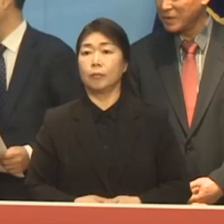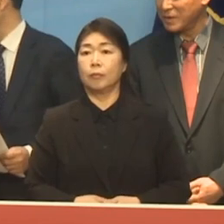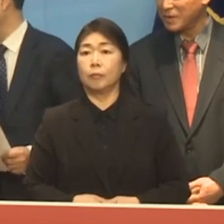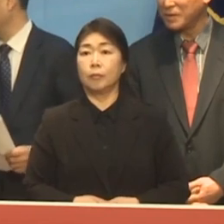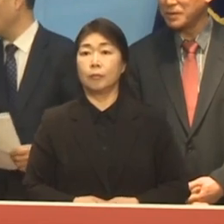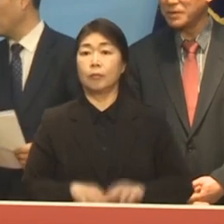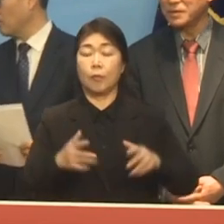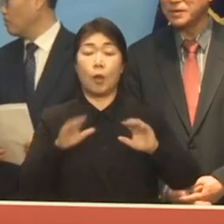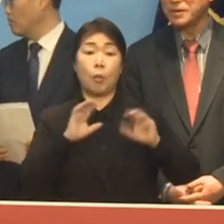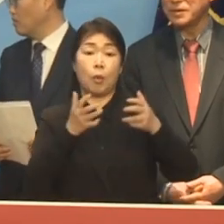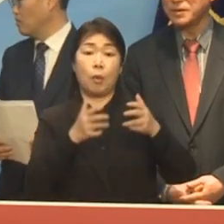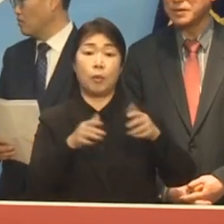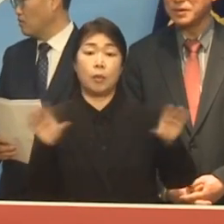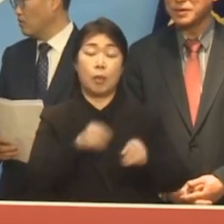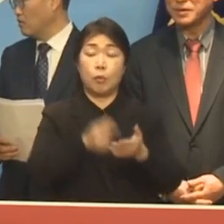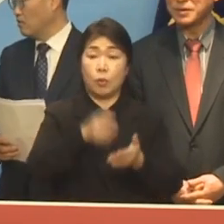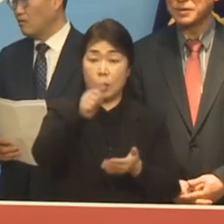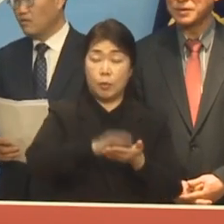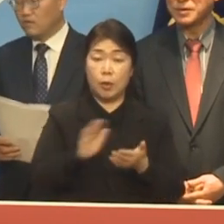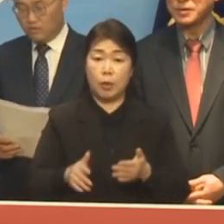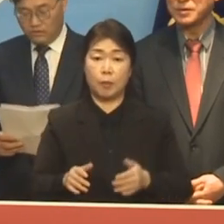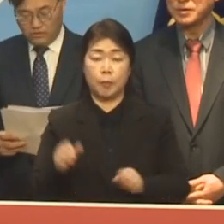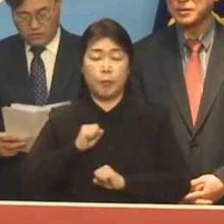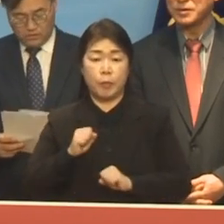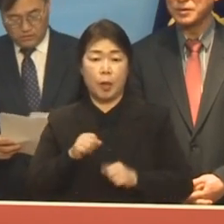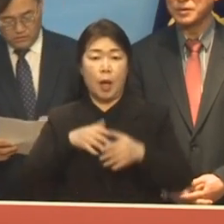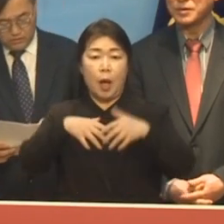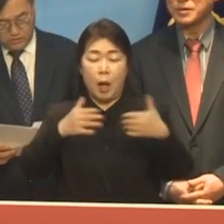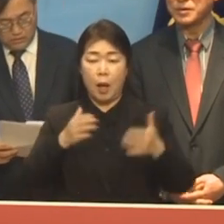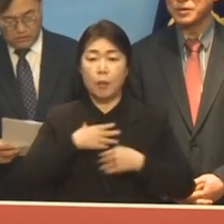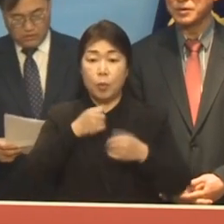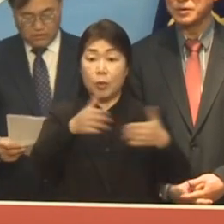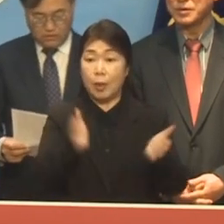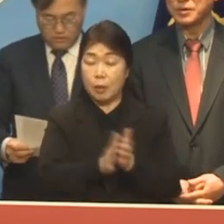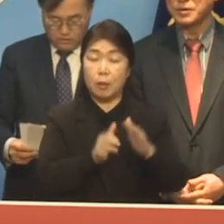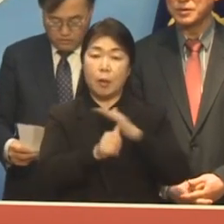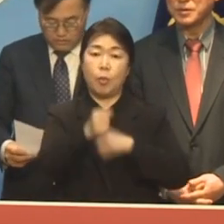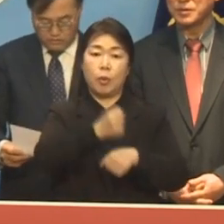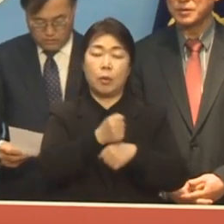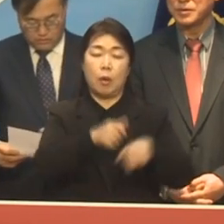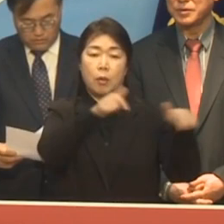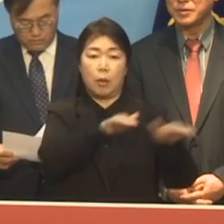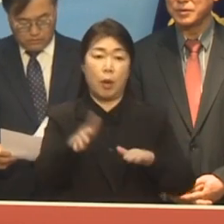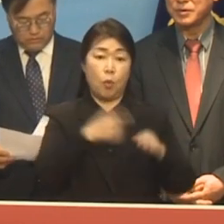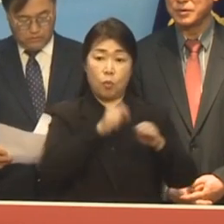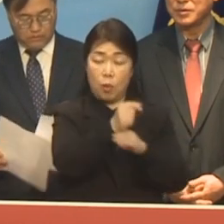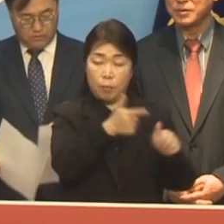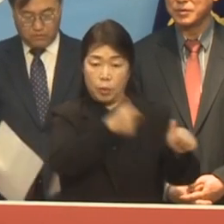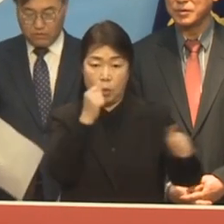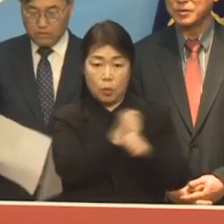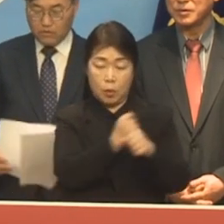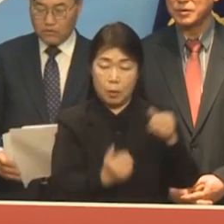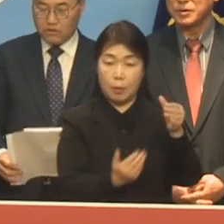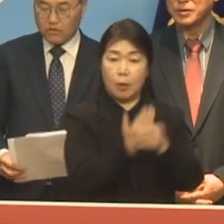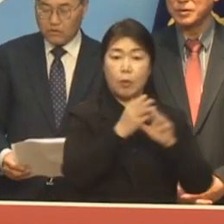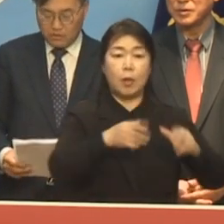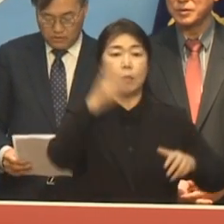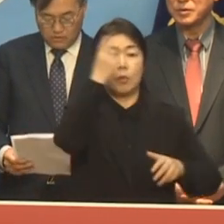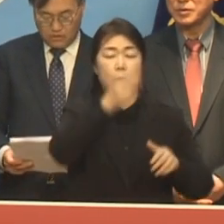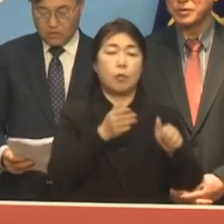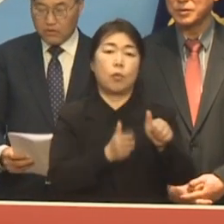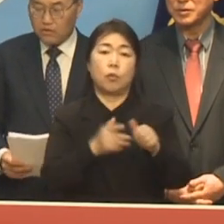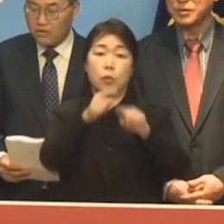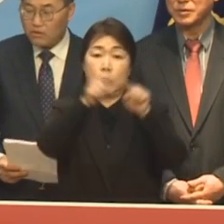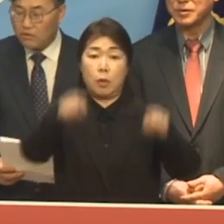예, 국방포럼 사무총장입니다. 예비역 안보단체를 대표해서 서해 공무원 피격 조작사건 국정조사